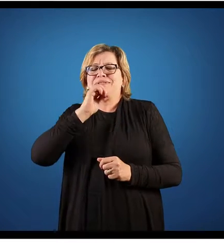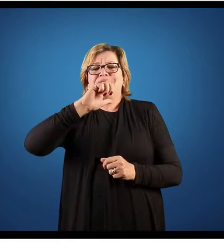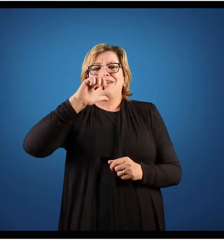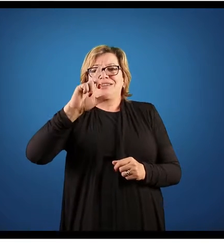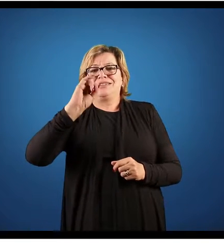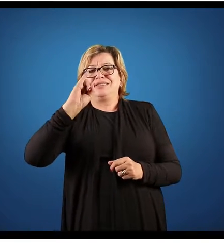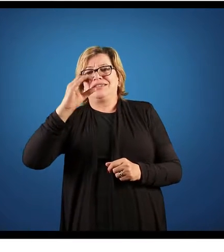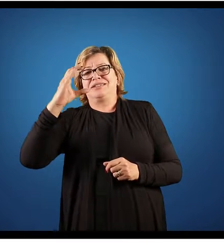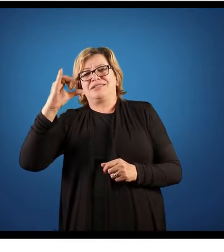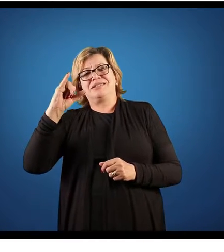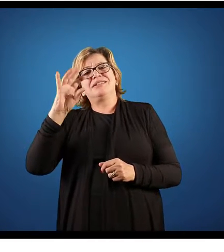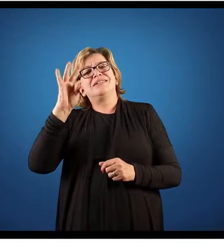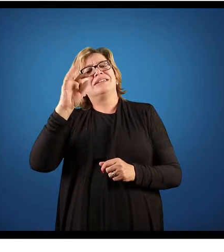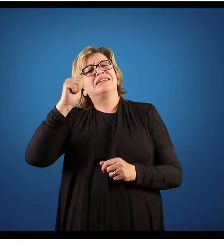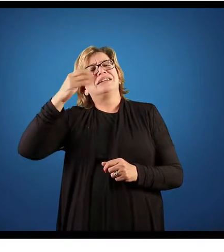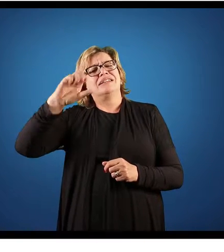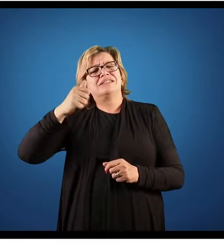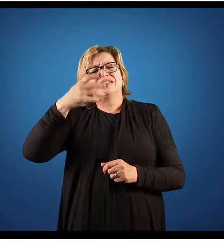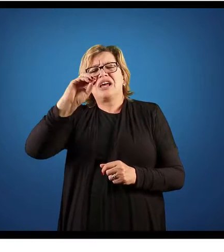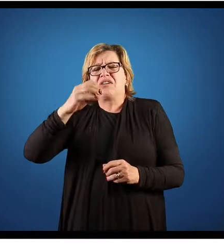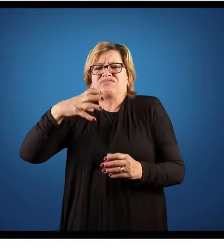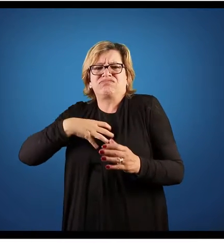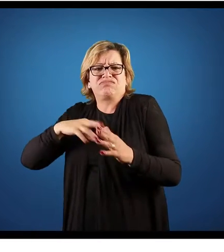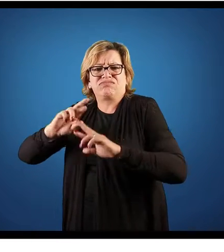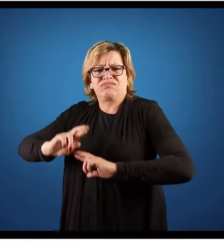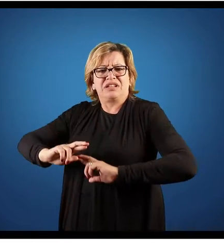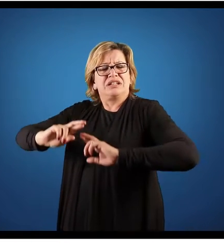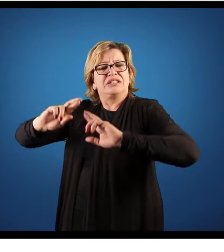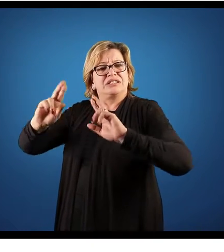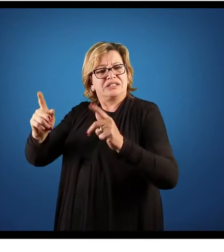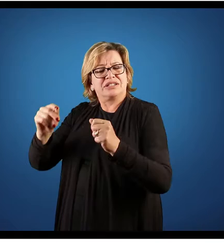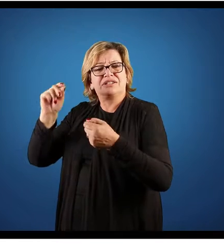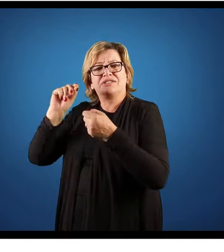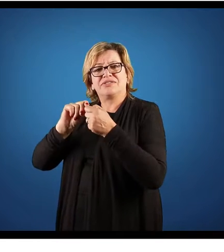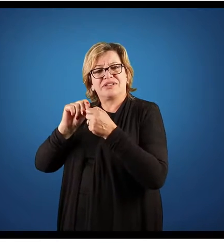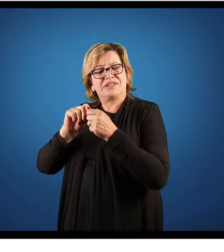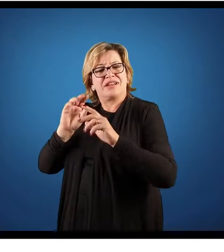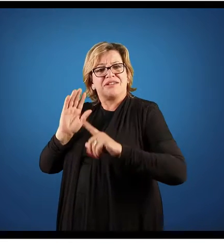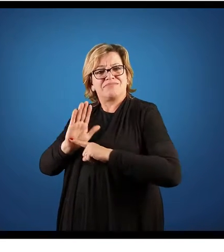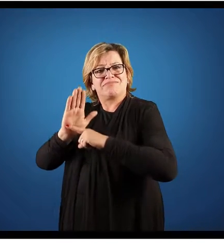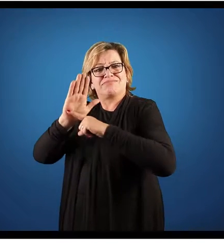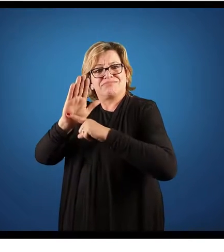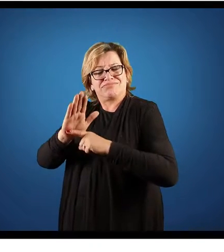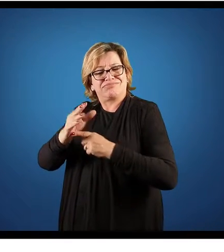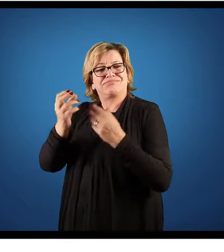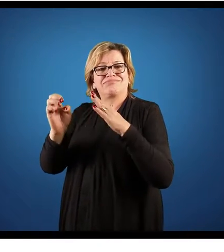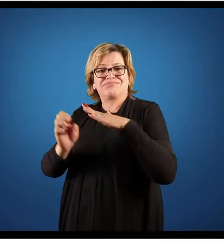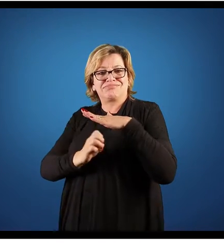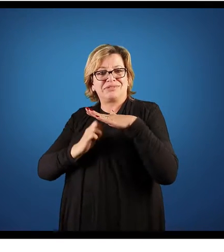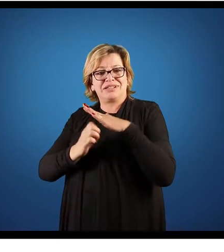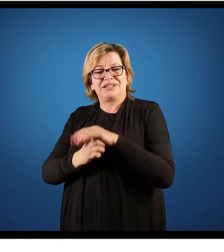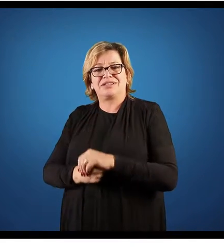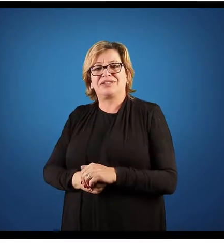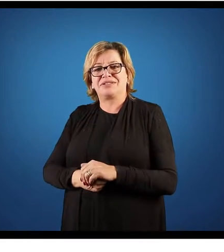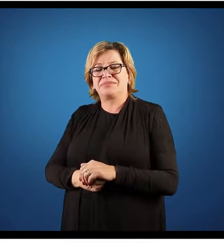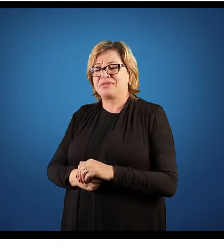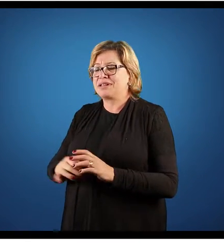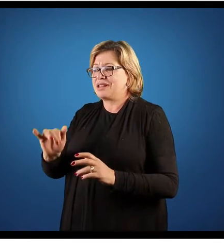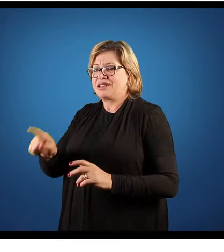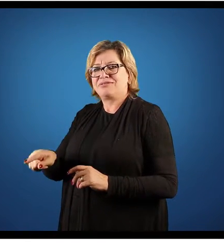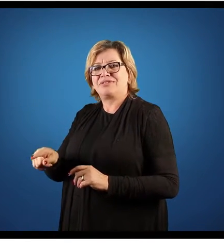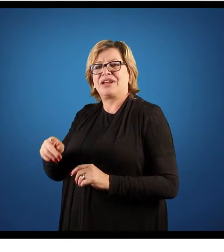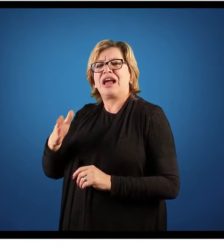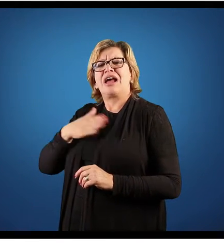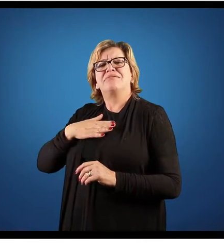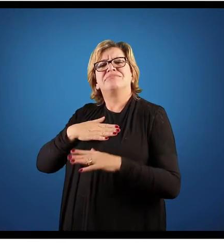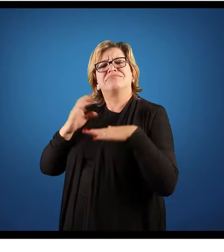formas diferentes de de buscar em atender as necessidades da organização a então minha empresa está precisando se